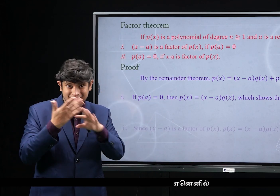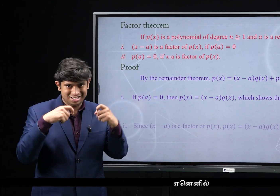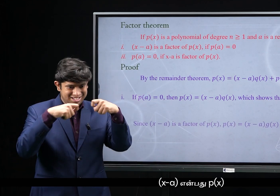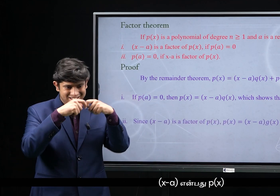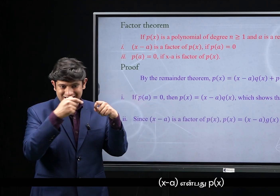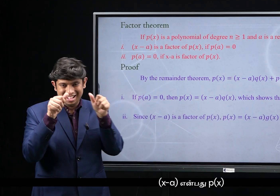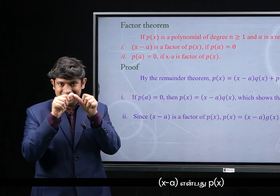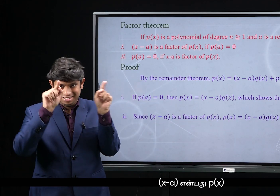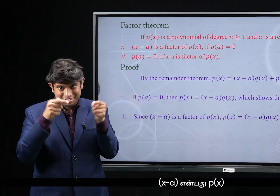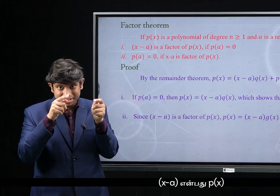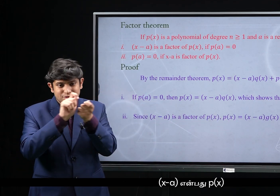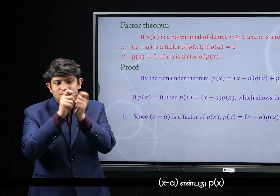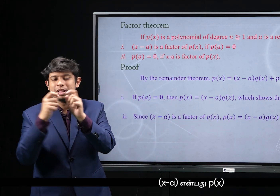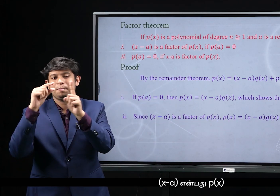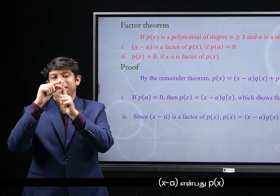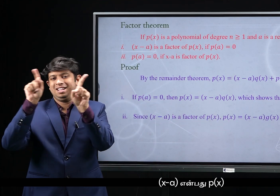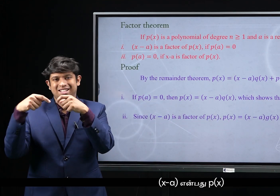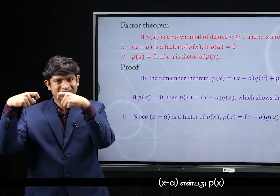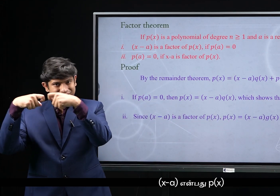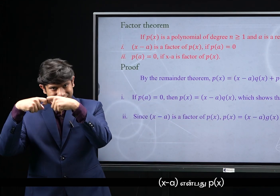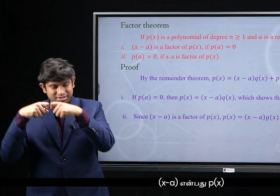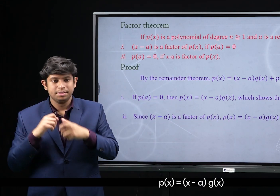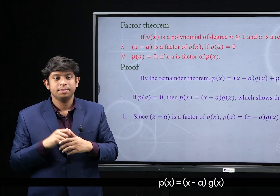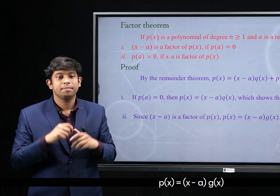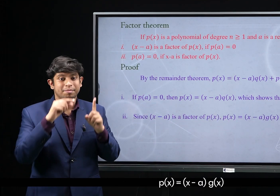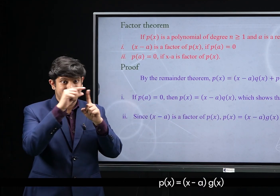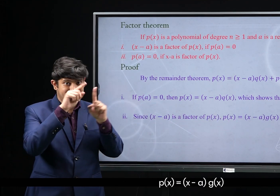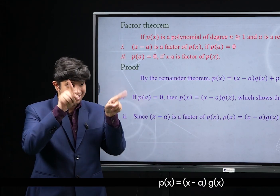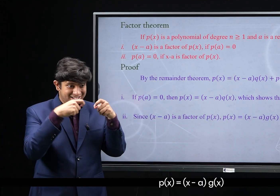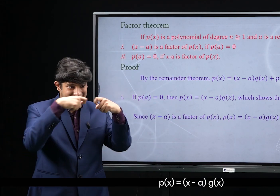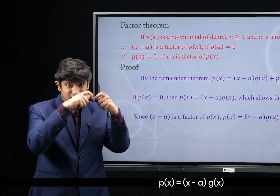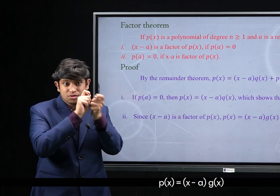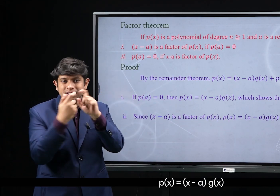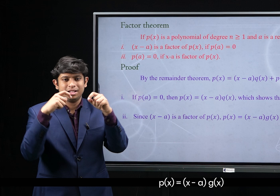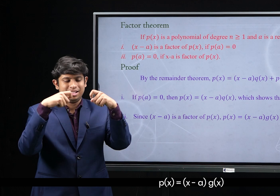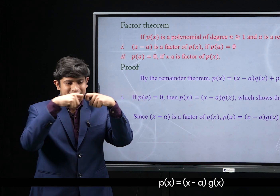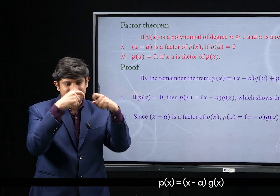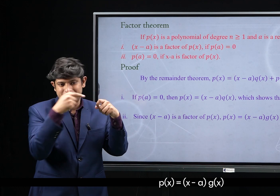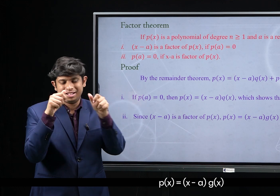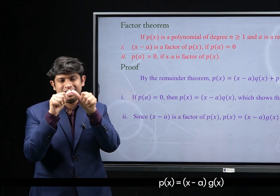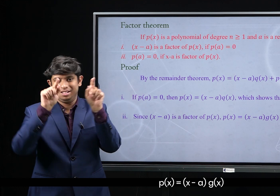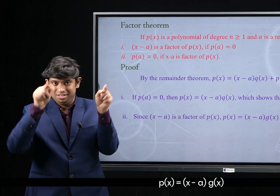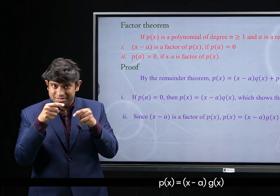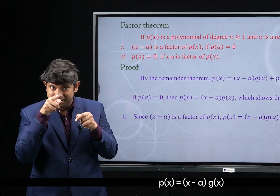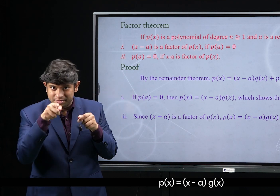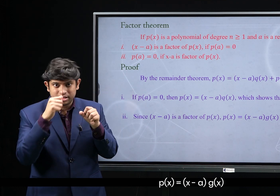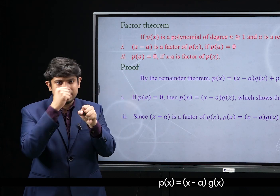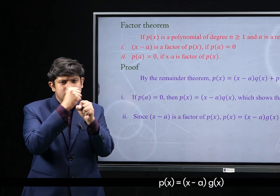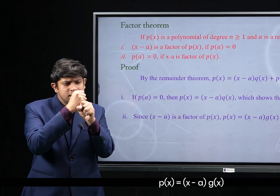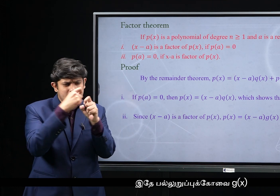ஏனெனில் x a என்பது px px சமன் x a g x